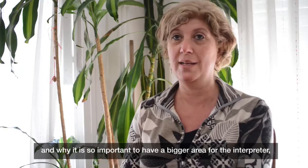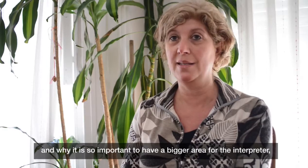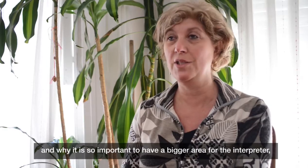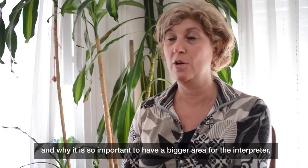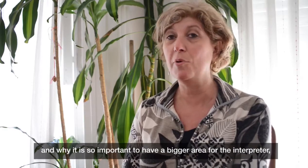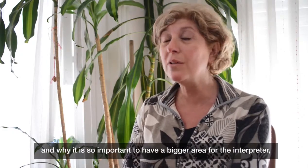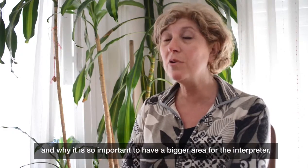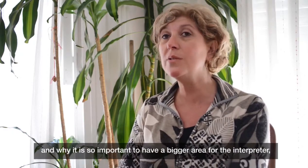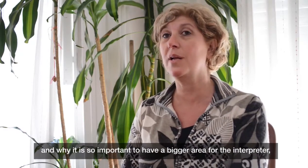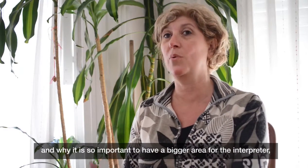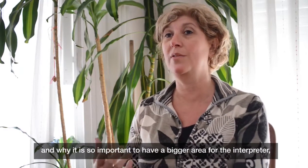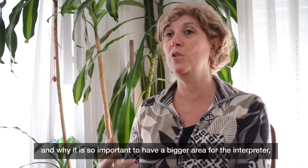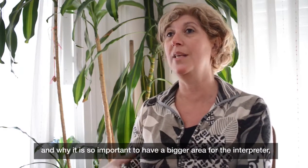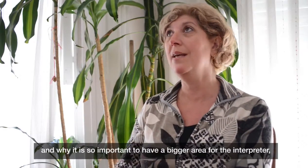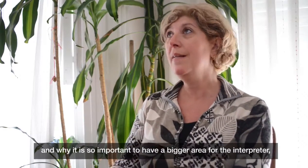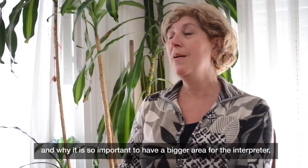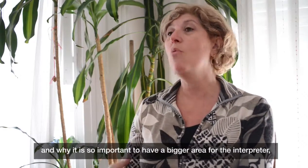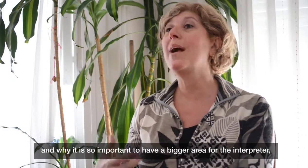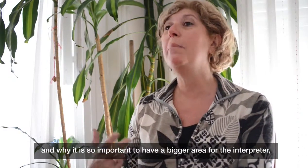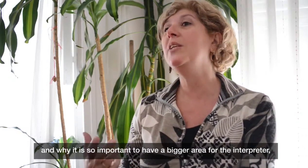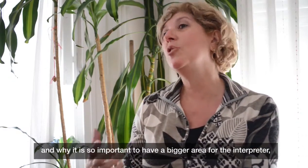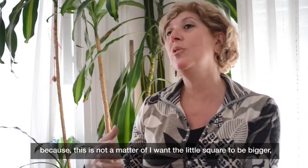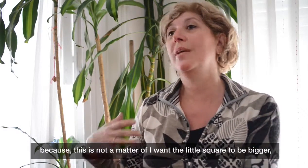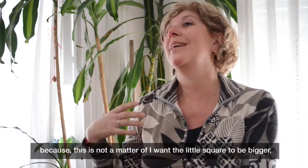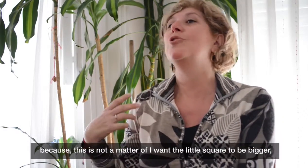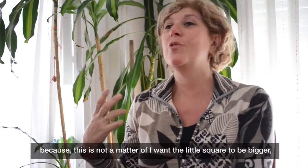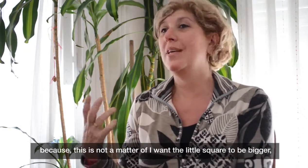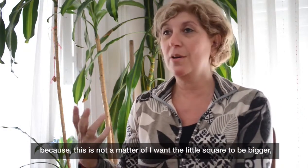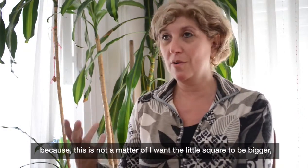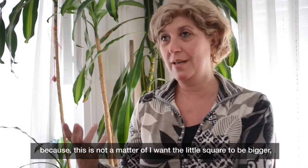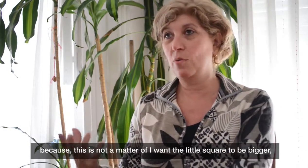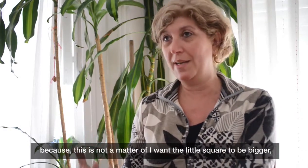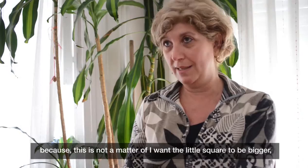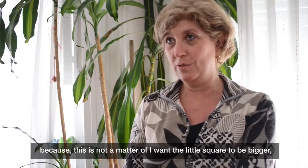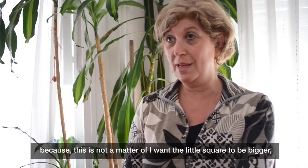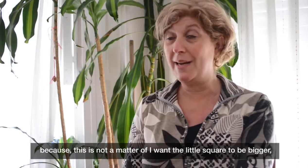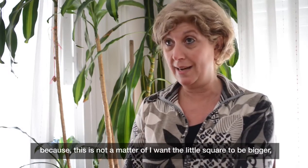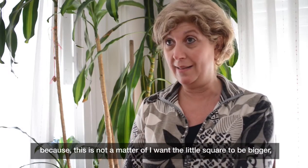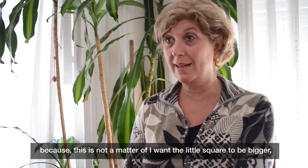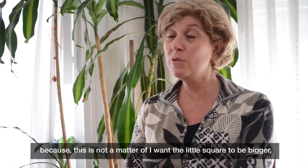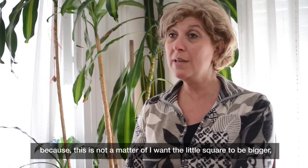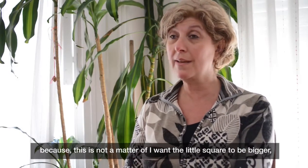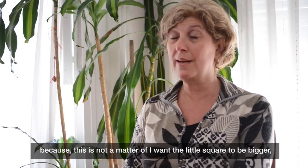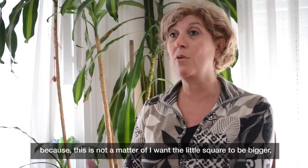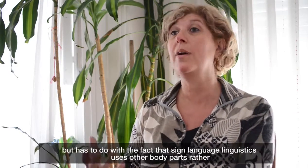tan chico. Porque esto no es una cuestión de un capricho de que yo quiero que el cuadradito sea más grande. Esto tiene que ver con que